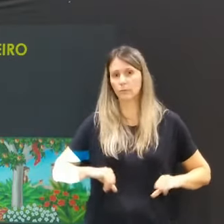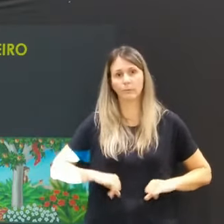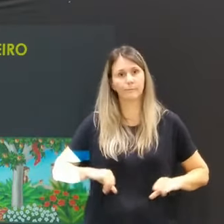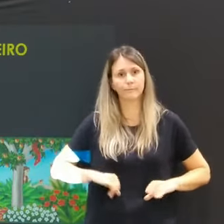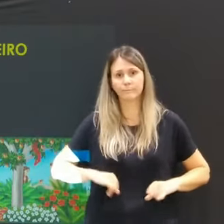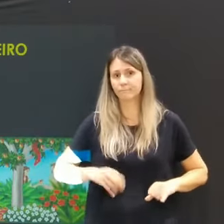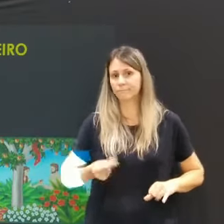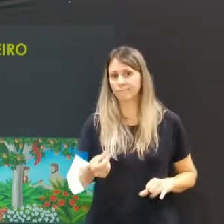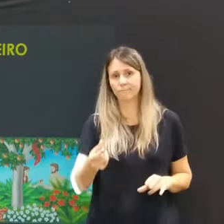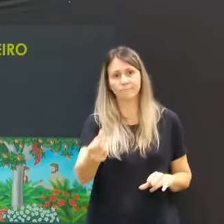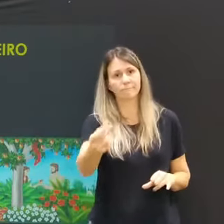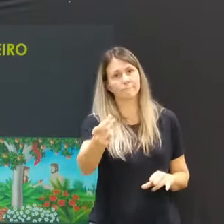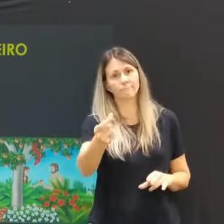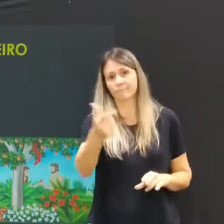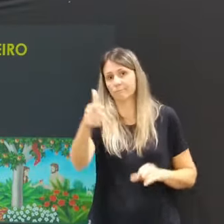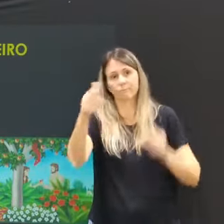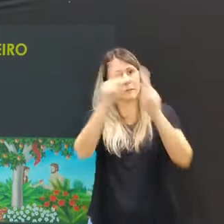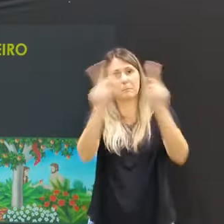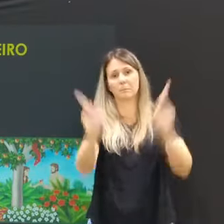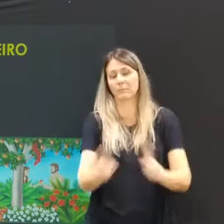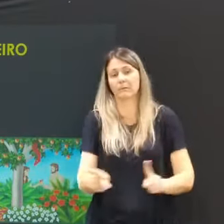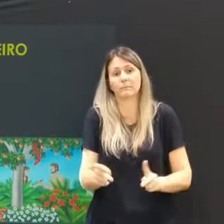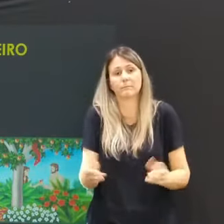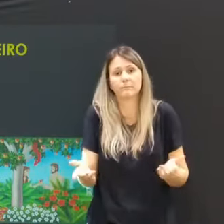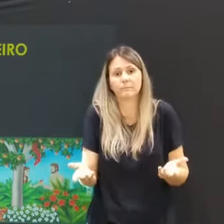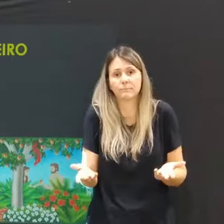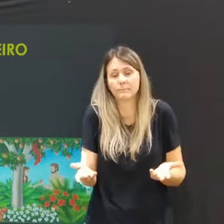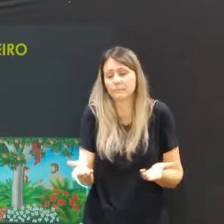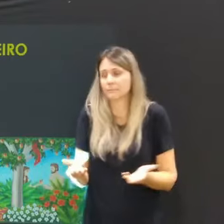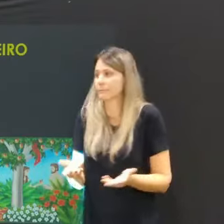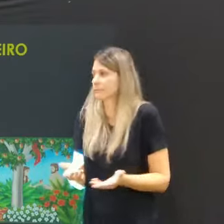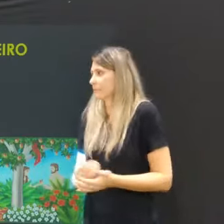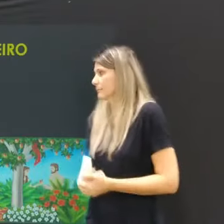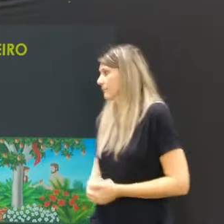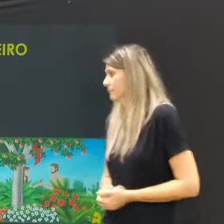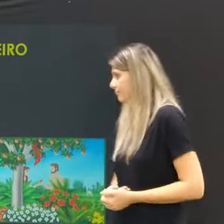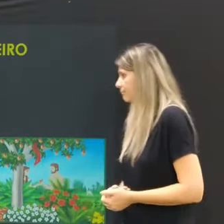aconteceu? Sofrimento. Por séculos, por anos e anos.